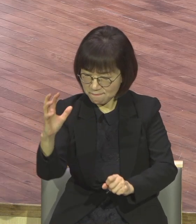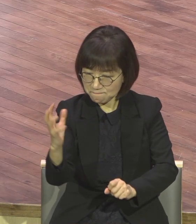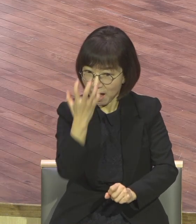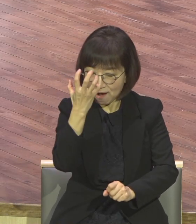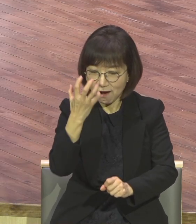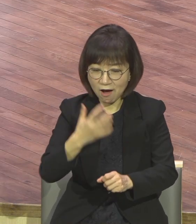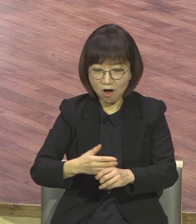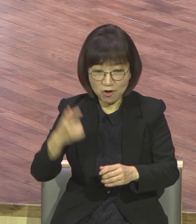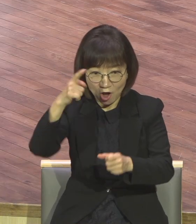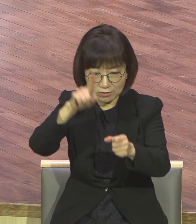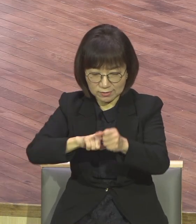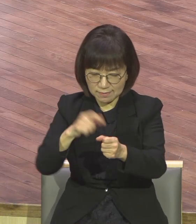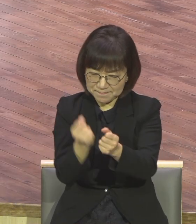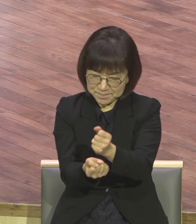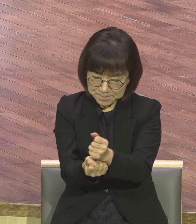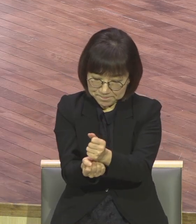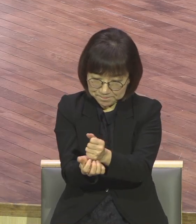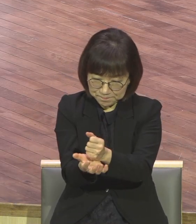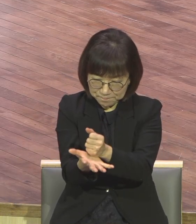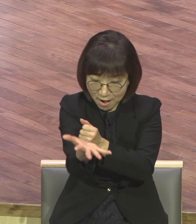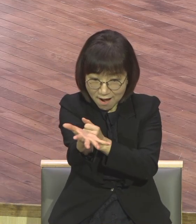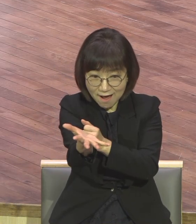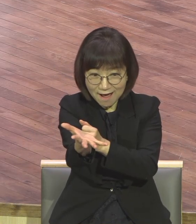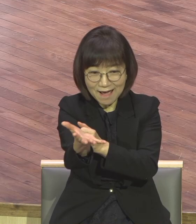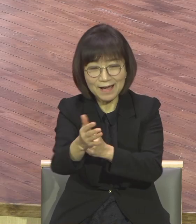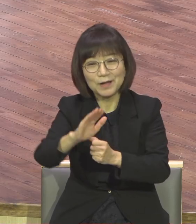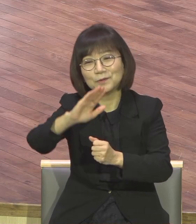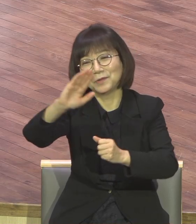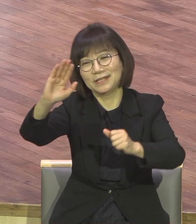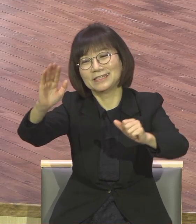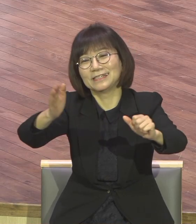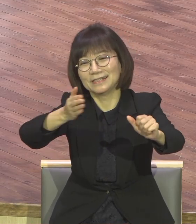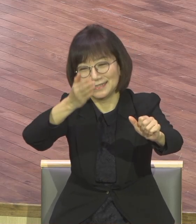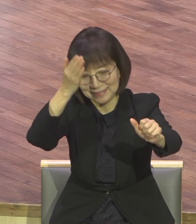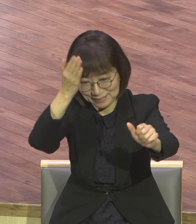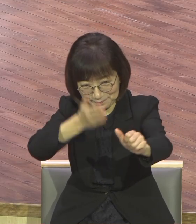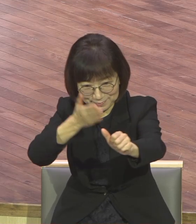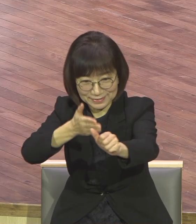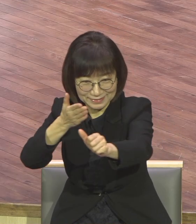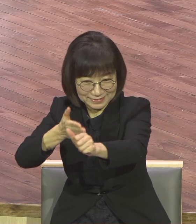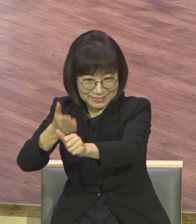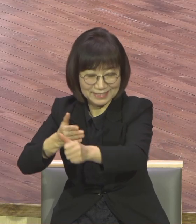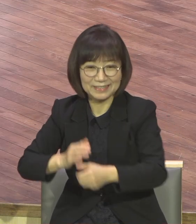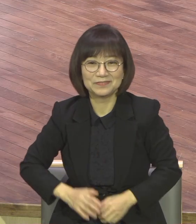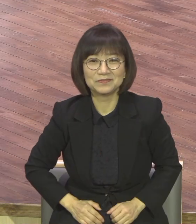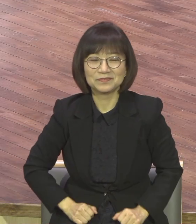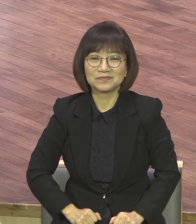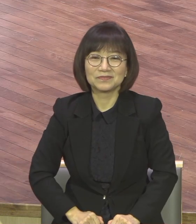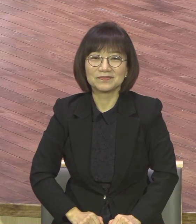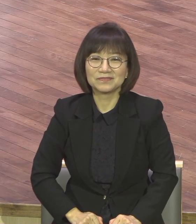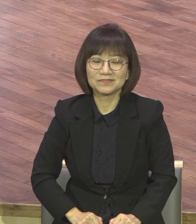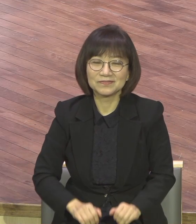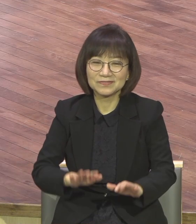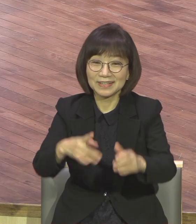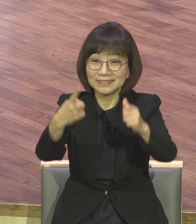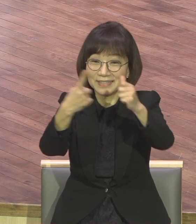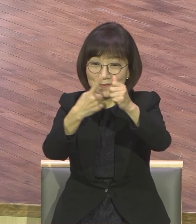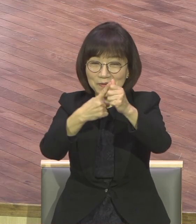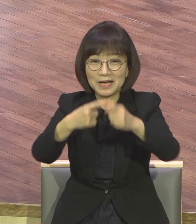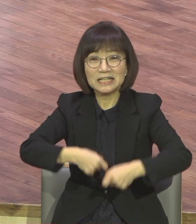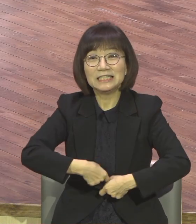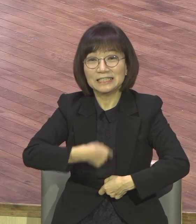영향력을 삶 속에서 입힐 수 있는 그런 성도들 다 되시기를 주의 이름으로 축복합니다. 그럼 첫째로